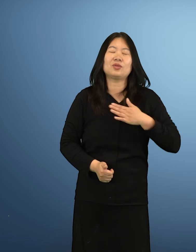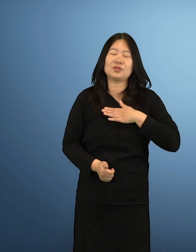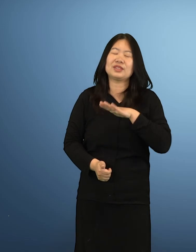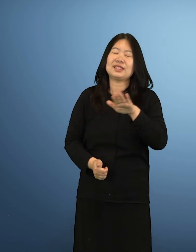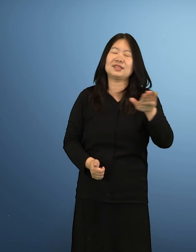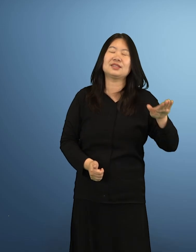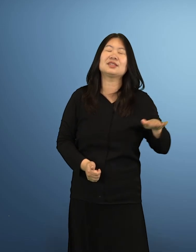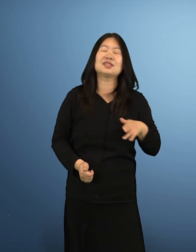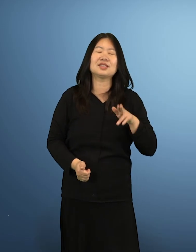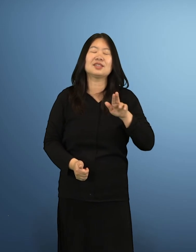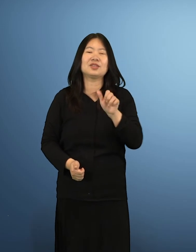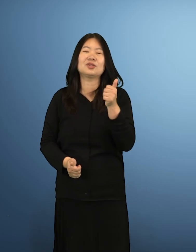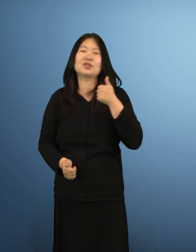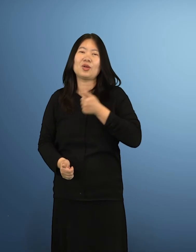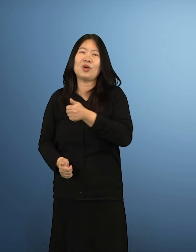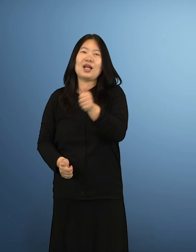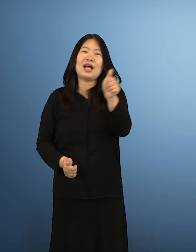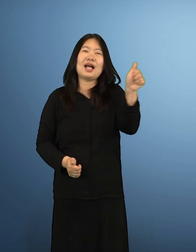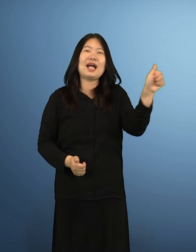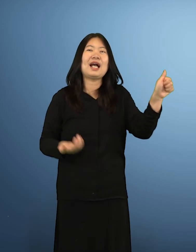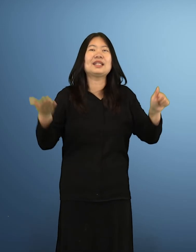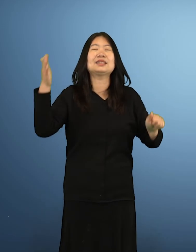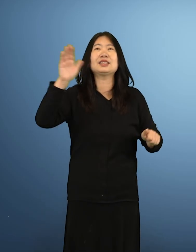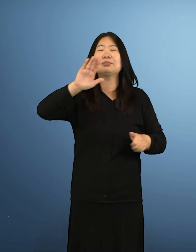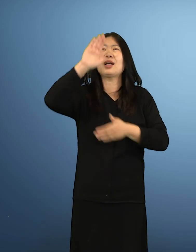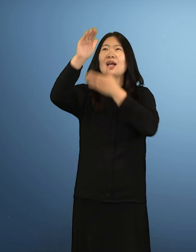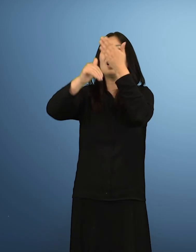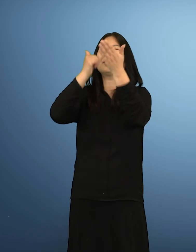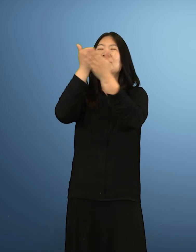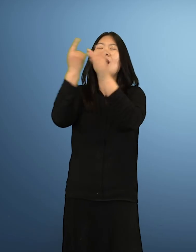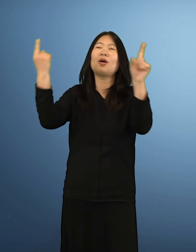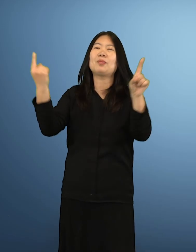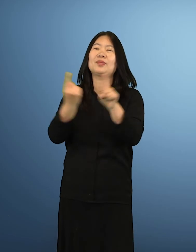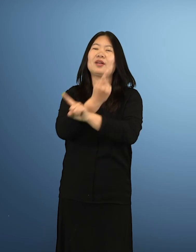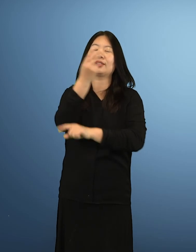돌아서도 그는 변치 않네.